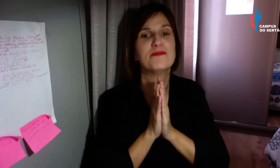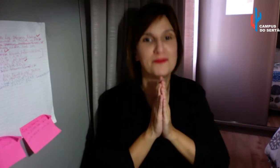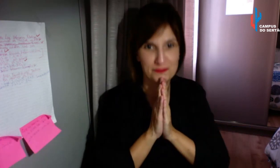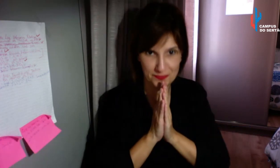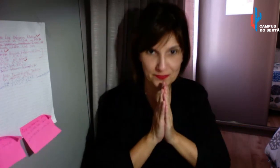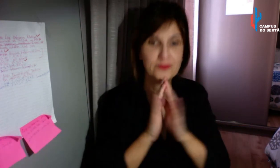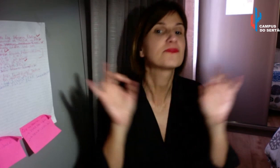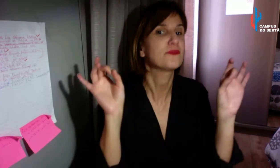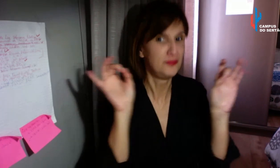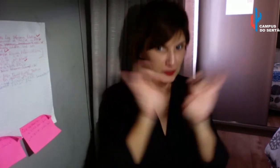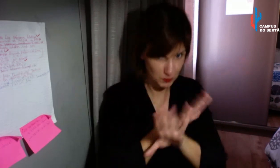Sim,